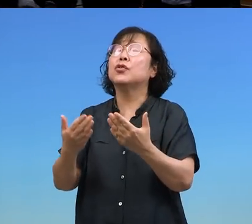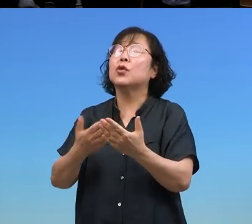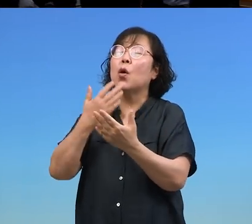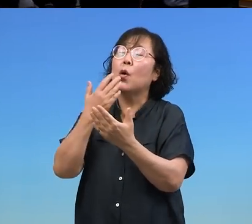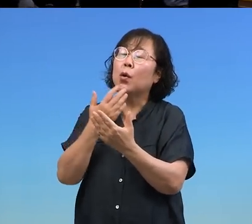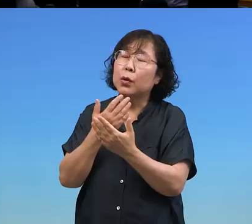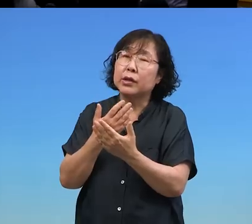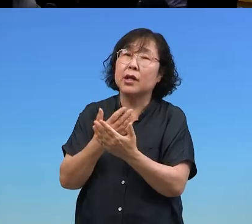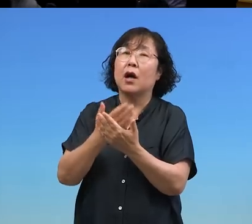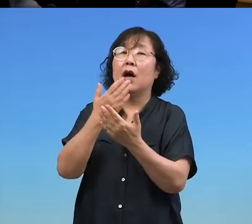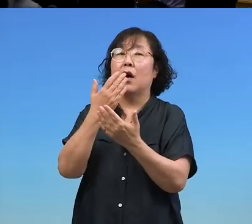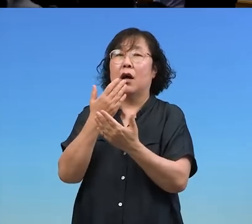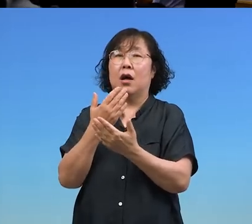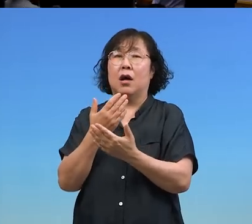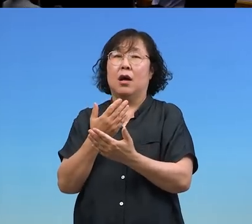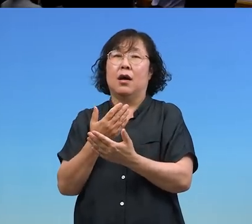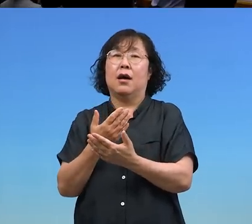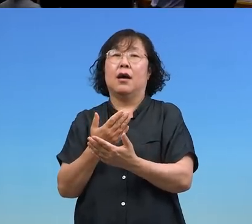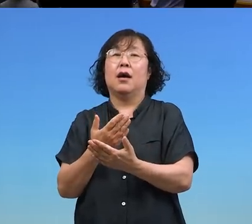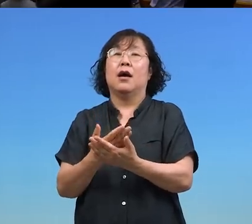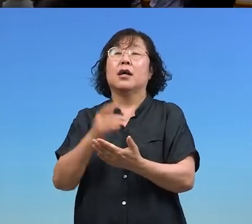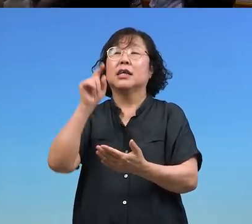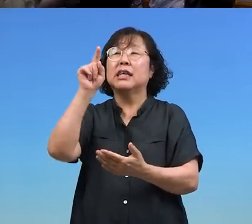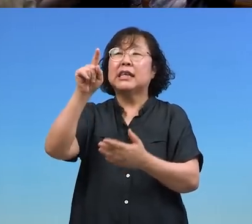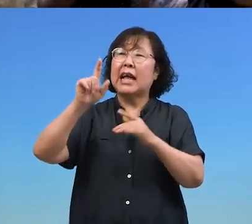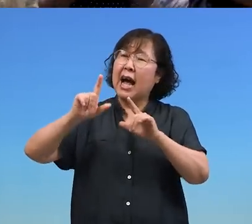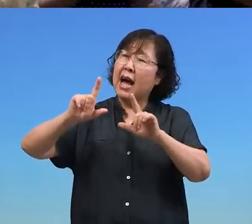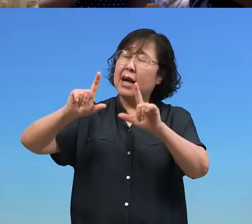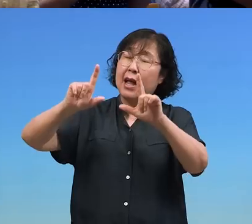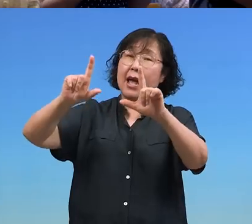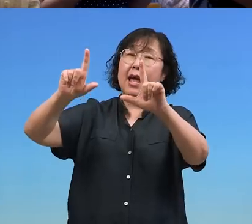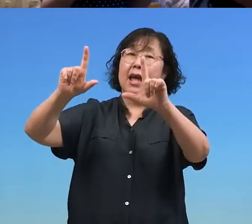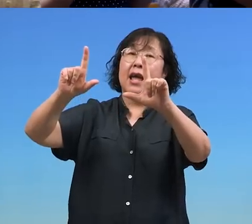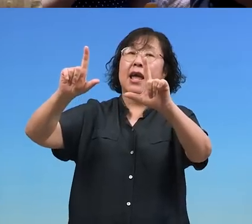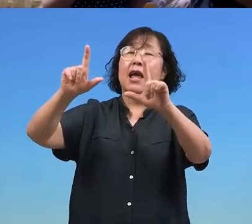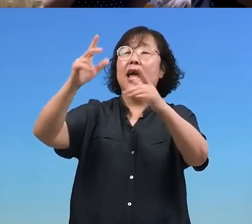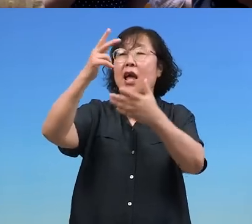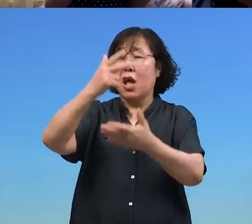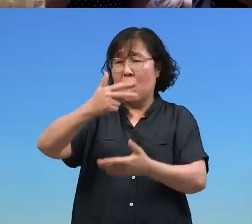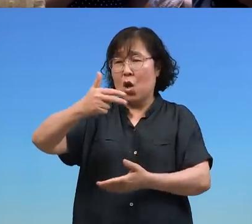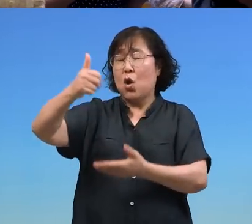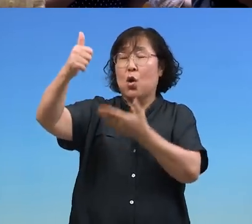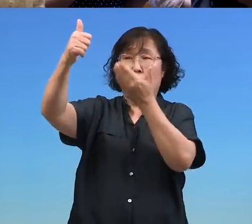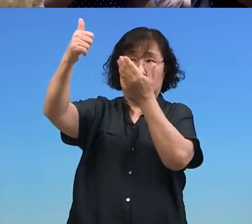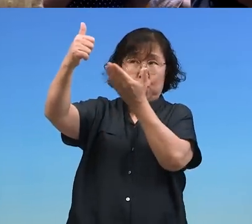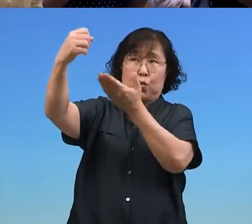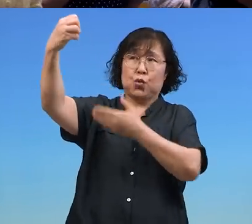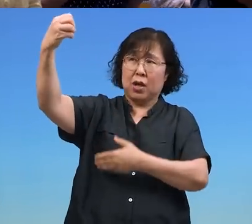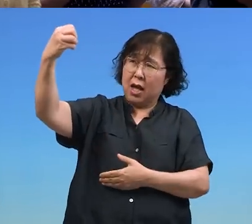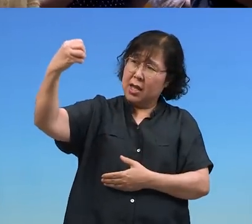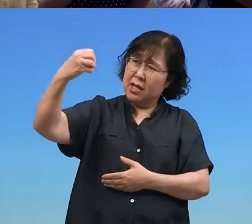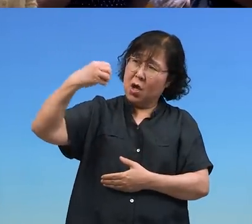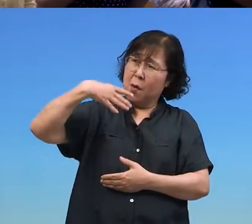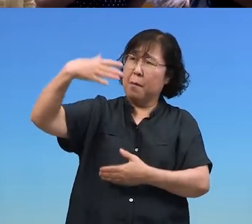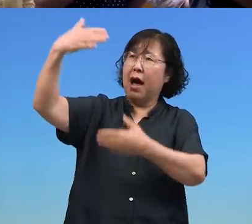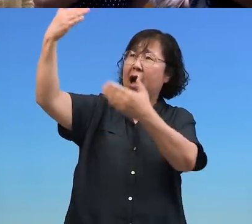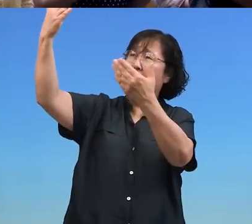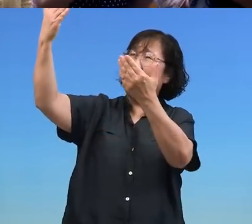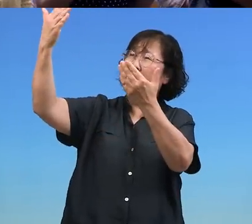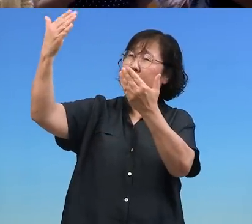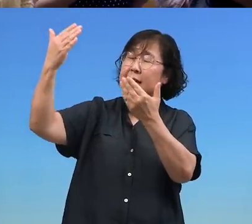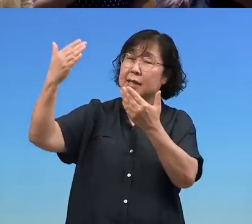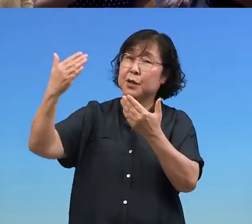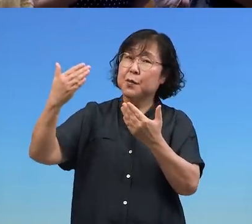내게 주소서 그날에 주께서 말씀하시오